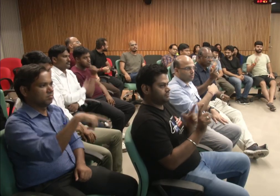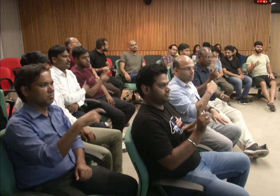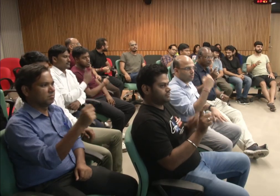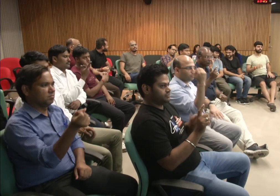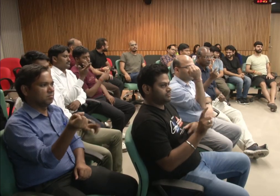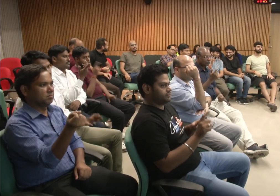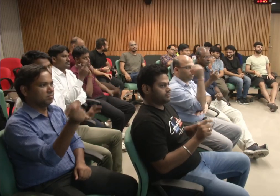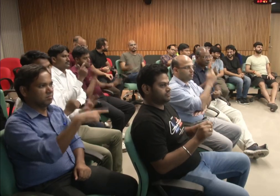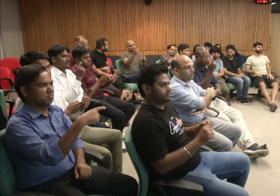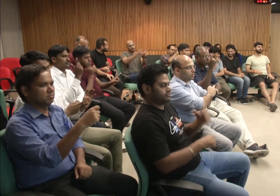डे.